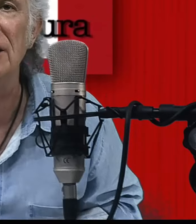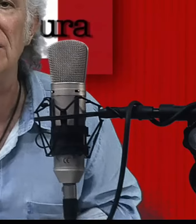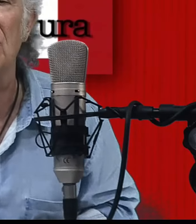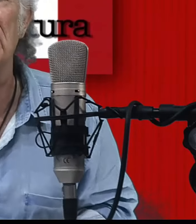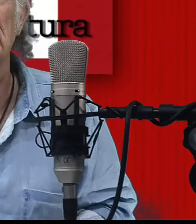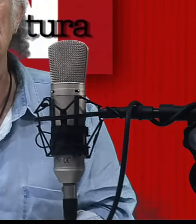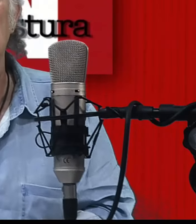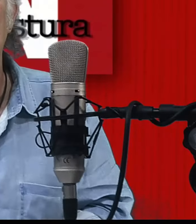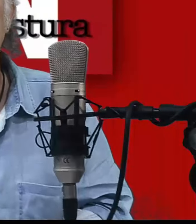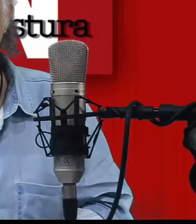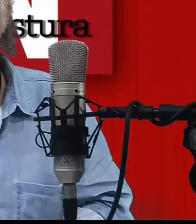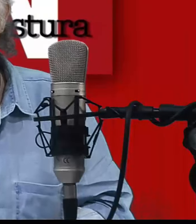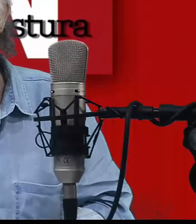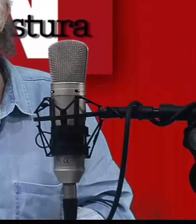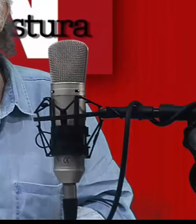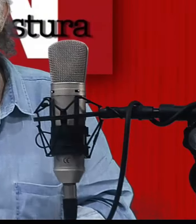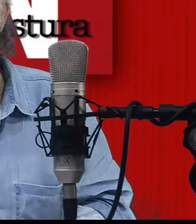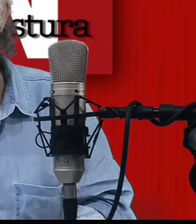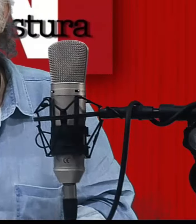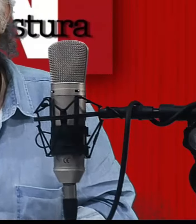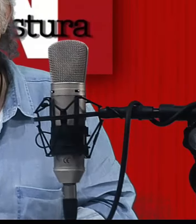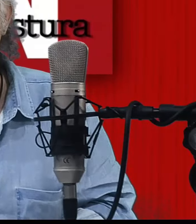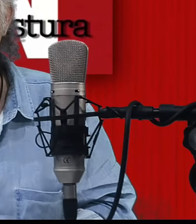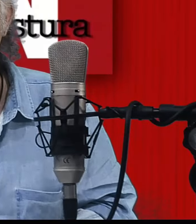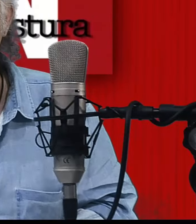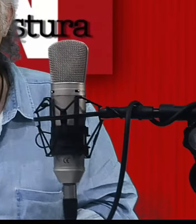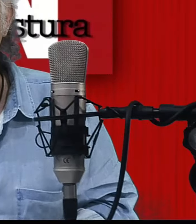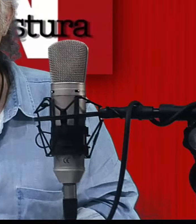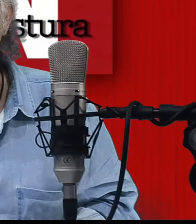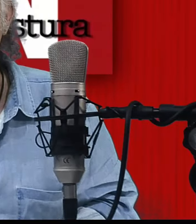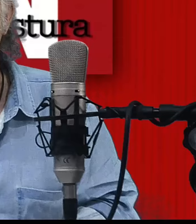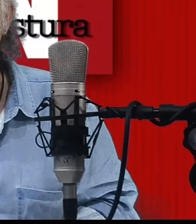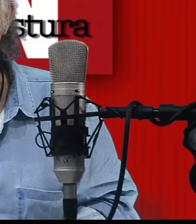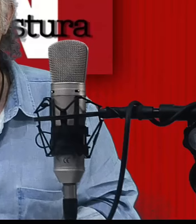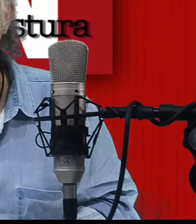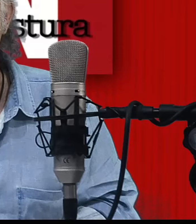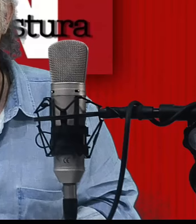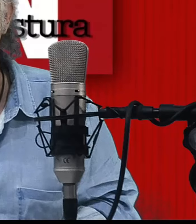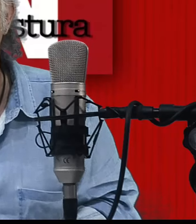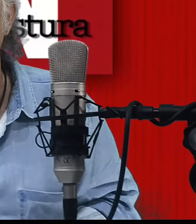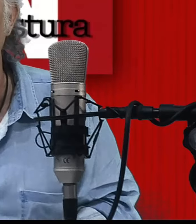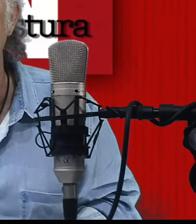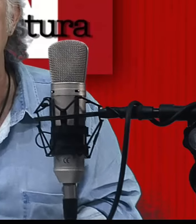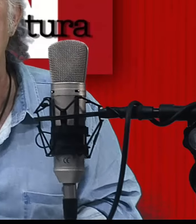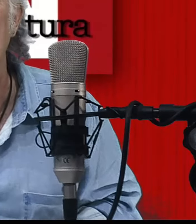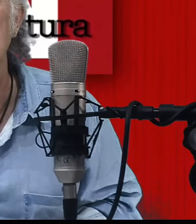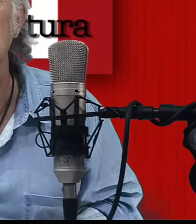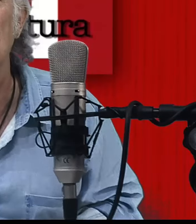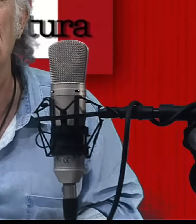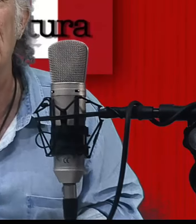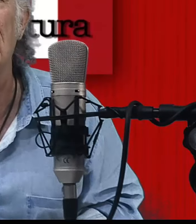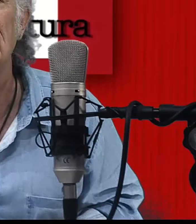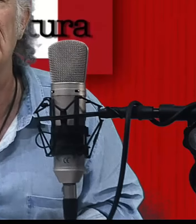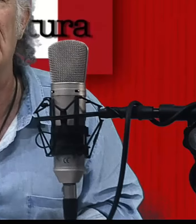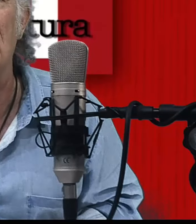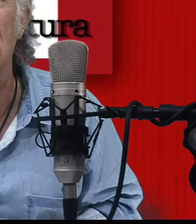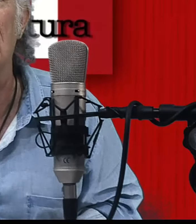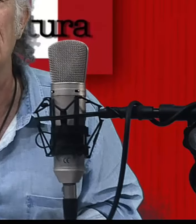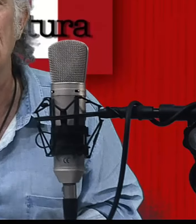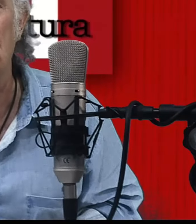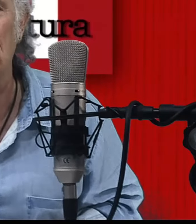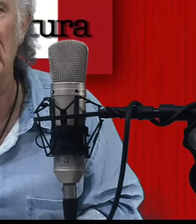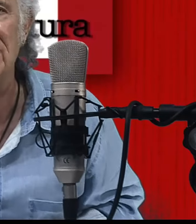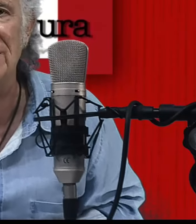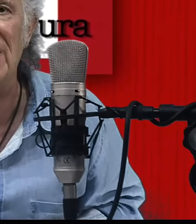definitivamente y convertirnos en uno de esos países que son proscritos en el mundo como Cuba, Venezuela,